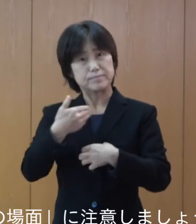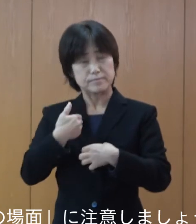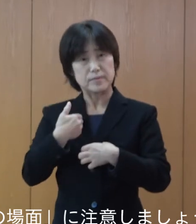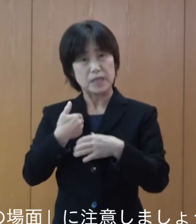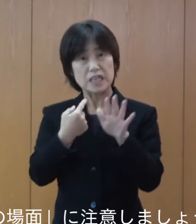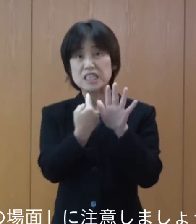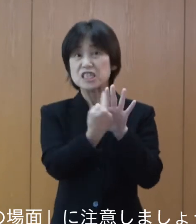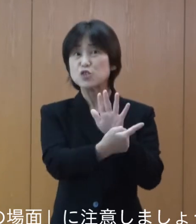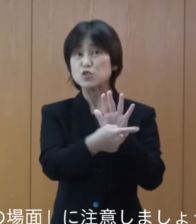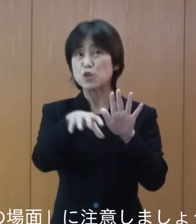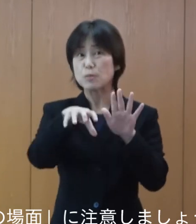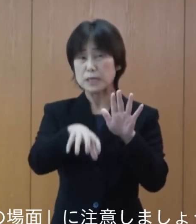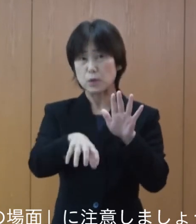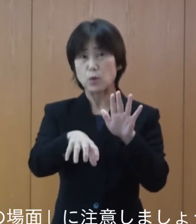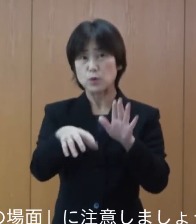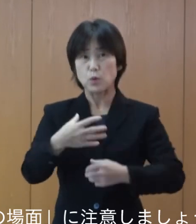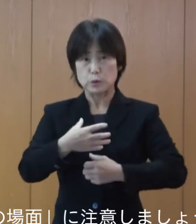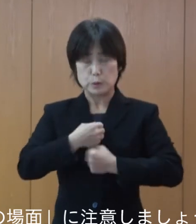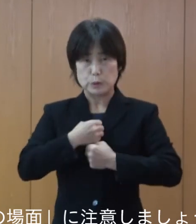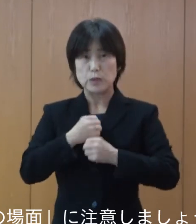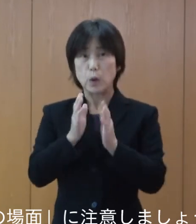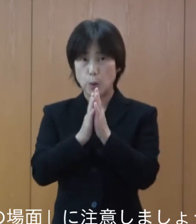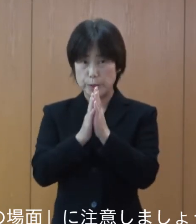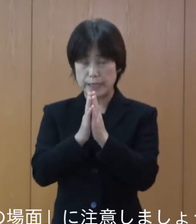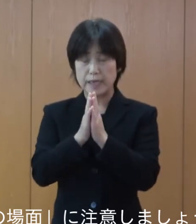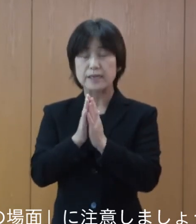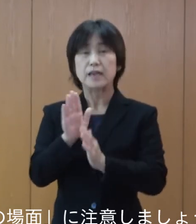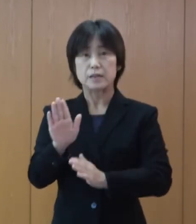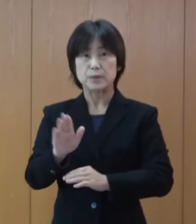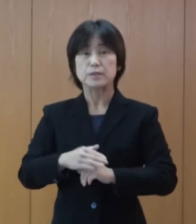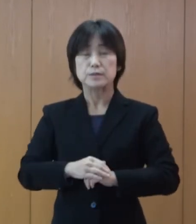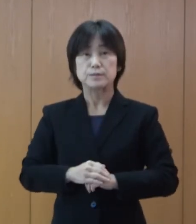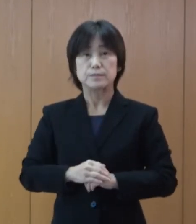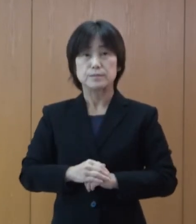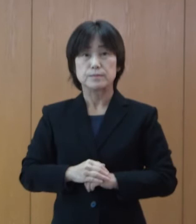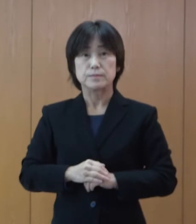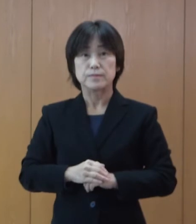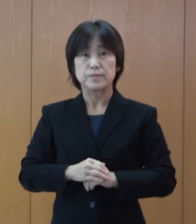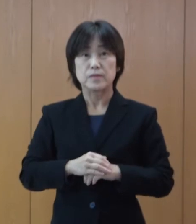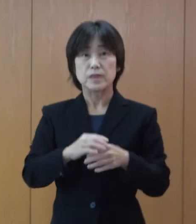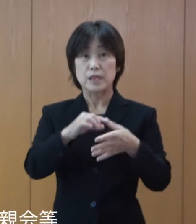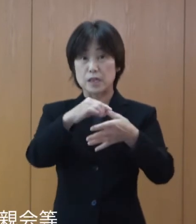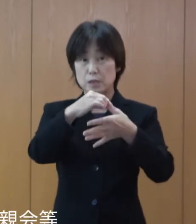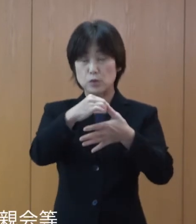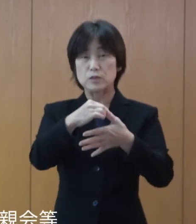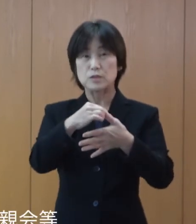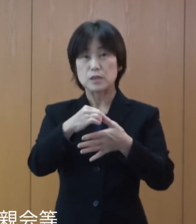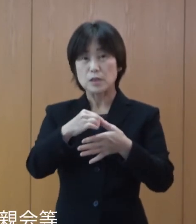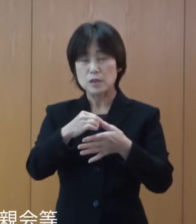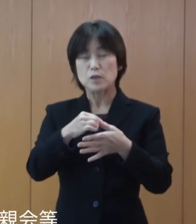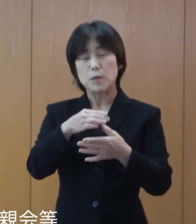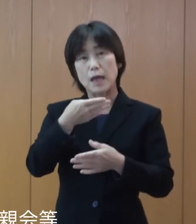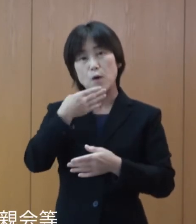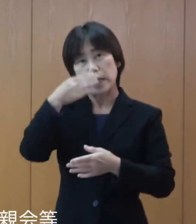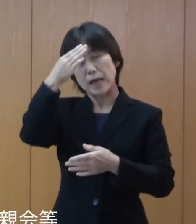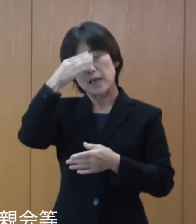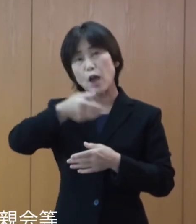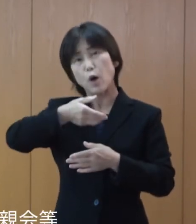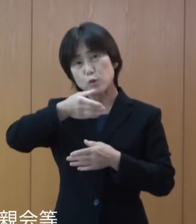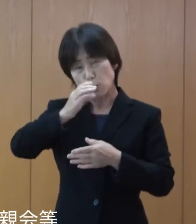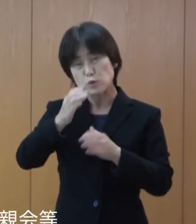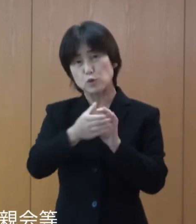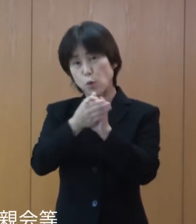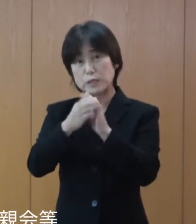に注意していただきたいと思います。まず、飲酒を伴う懇親会